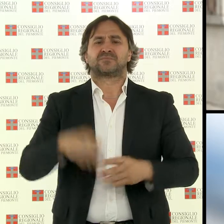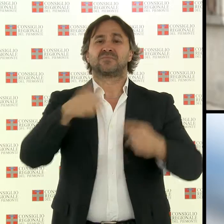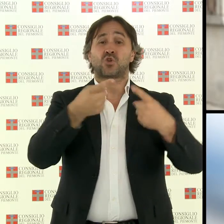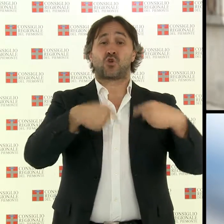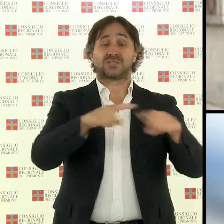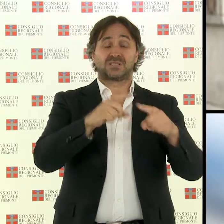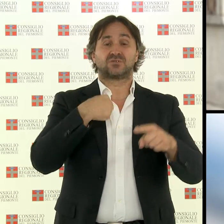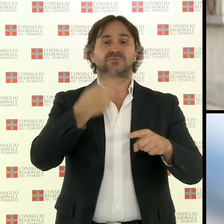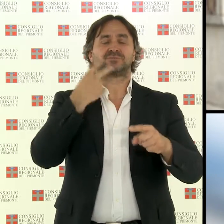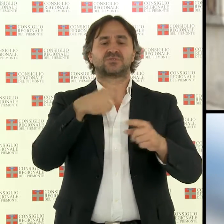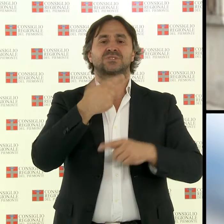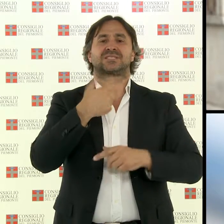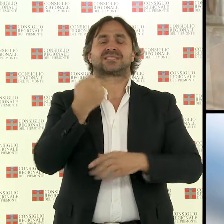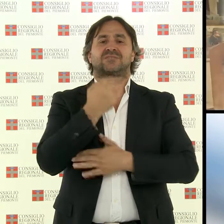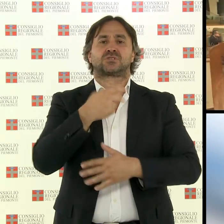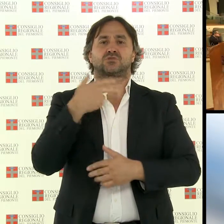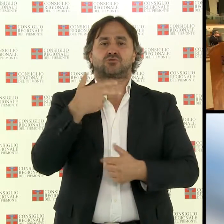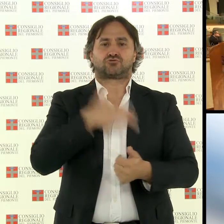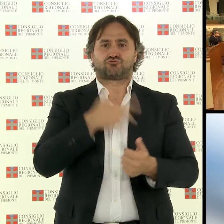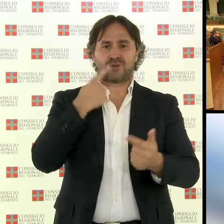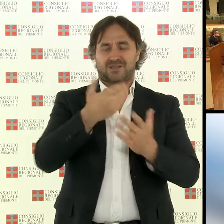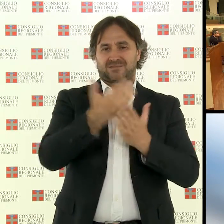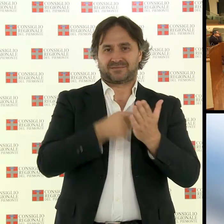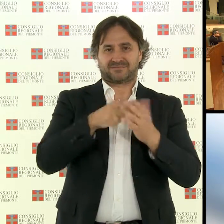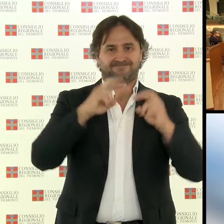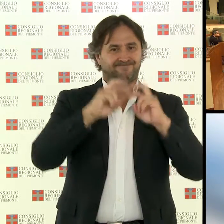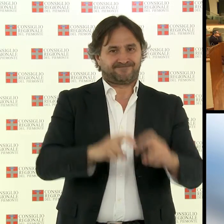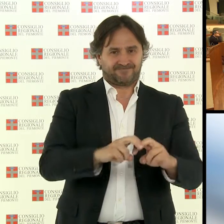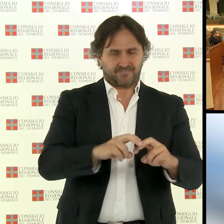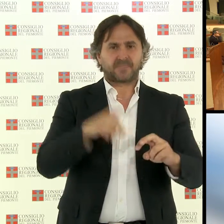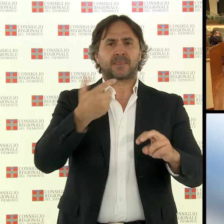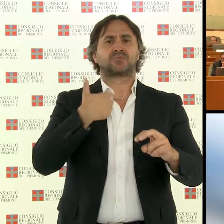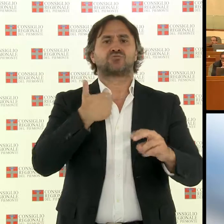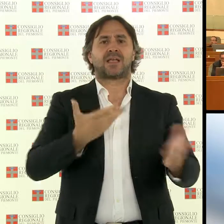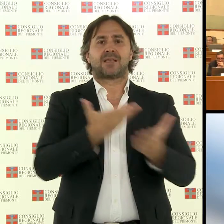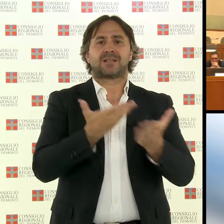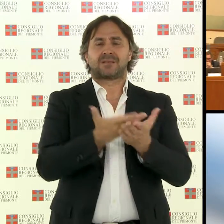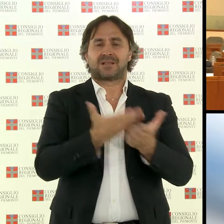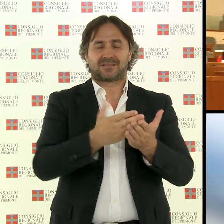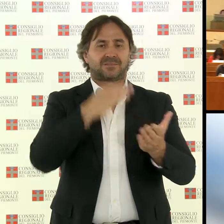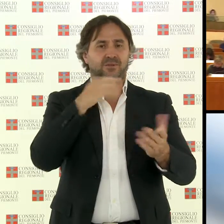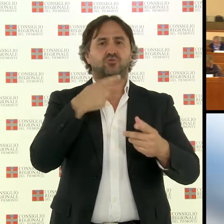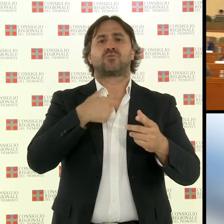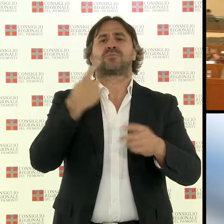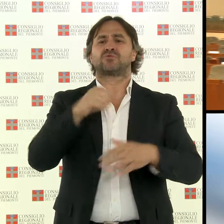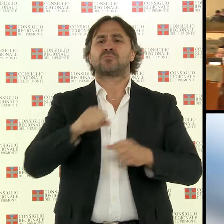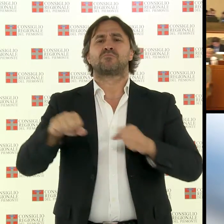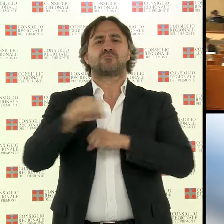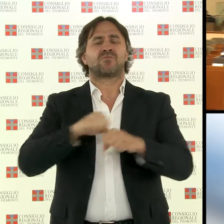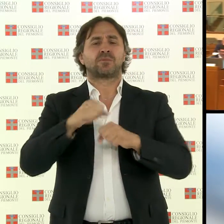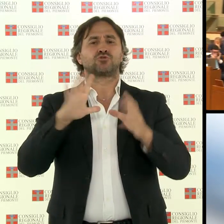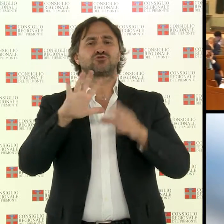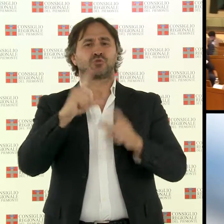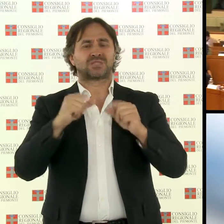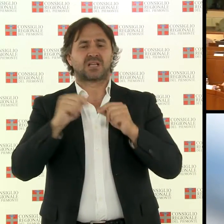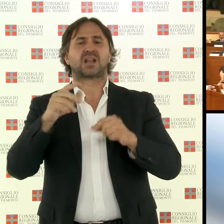gli articoli sui servizi sociali e le IPAB, su cui sono stati presentati numerosi emendamenti, poi respinti, dei gruppi Movimento 5